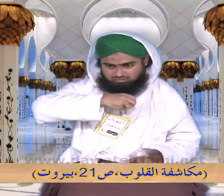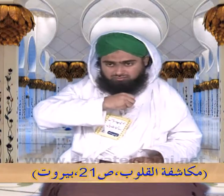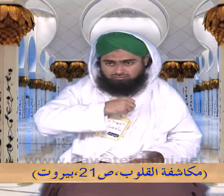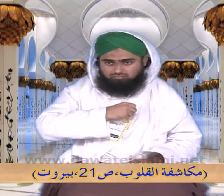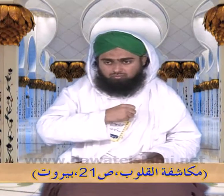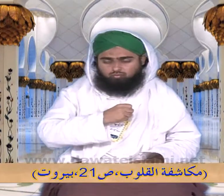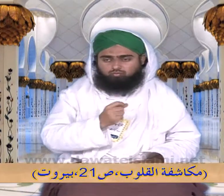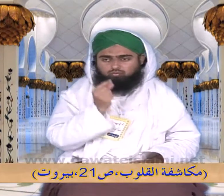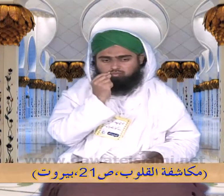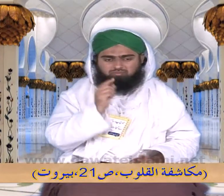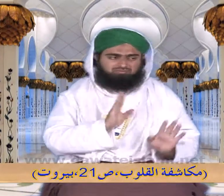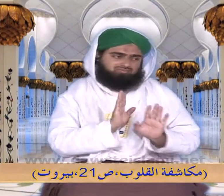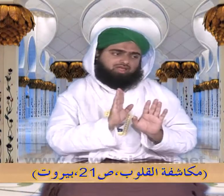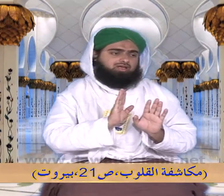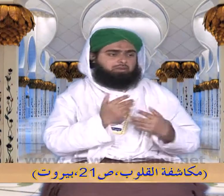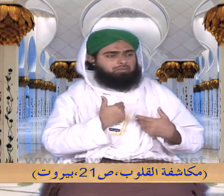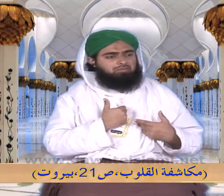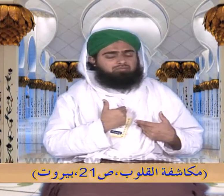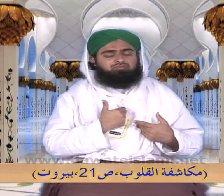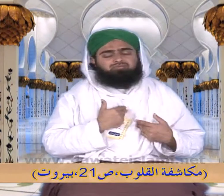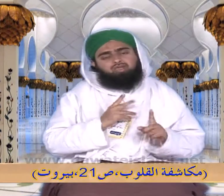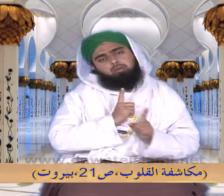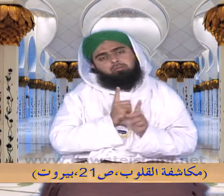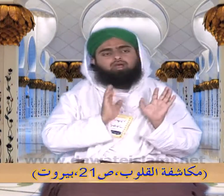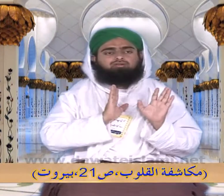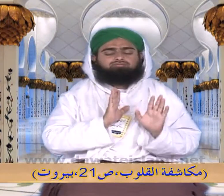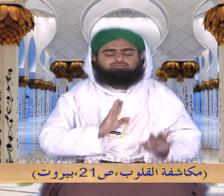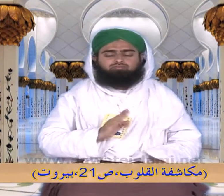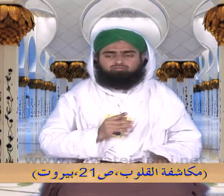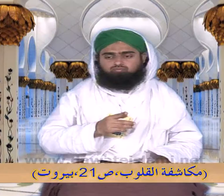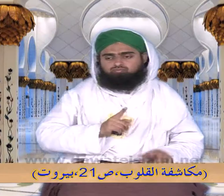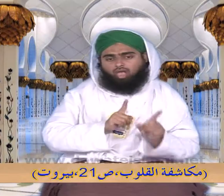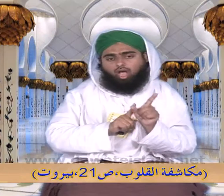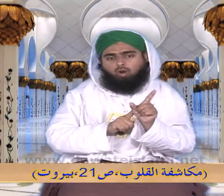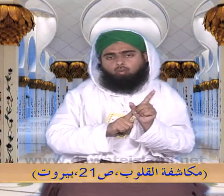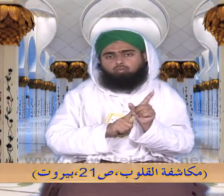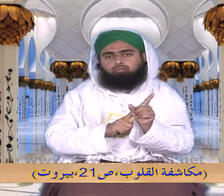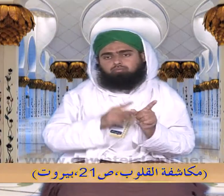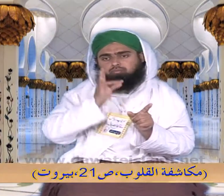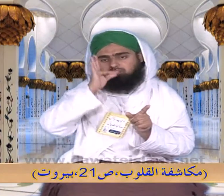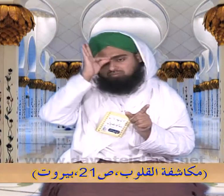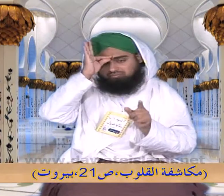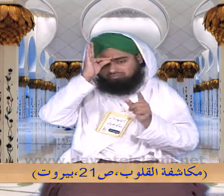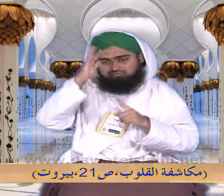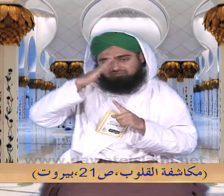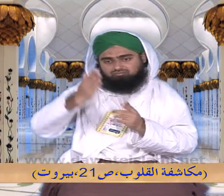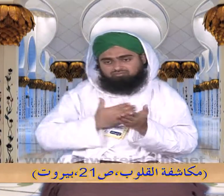تو میری روح قبض کرنے کے لیے آیا ہے کہا کہ نہیں تو پھر جب روح قبض کرنے آئے تو ذرا